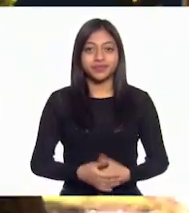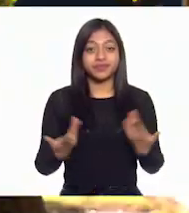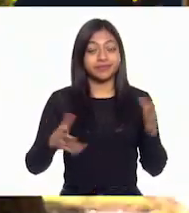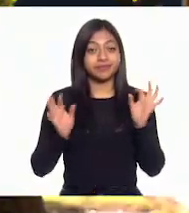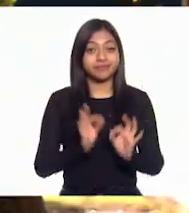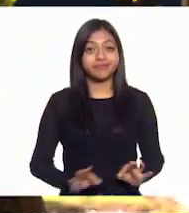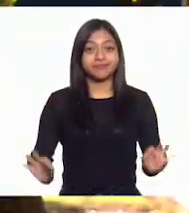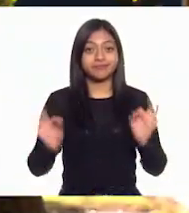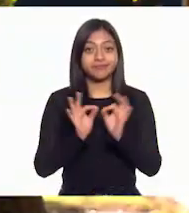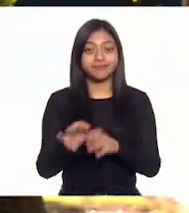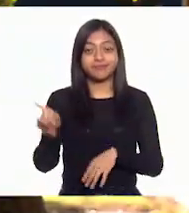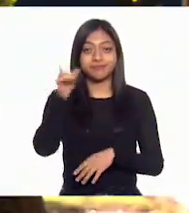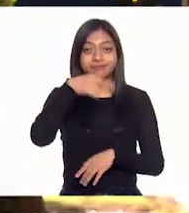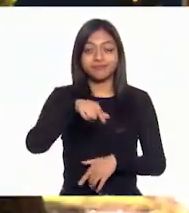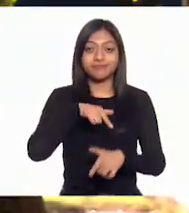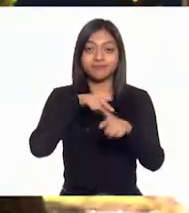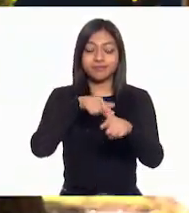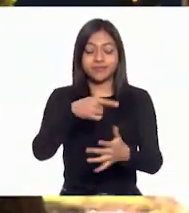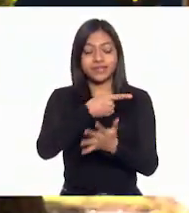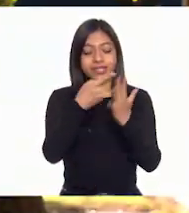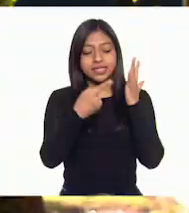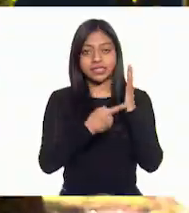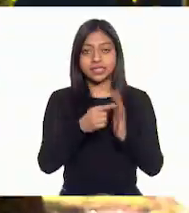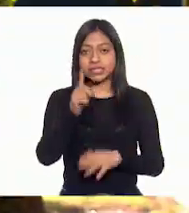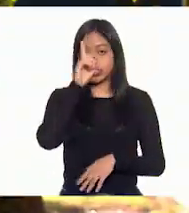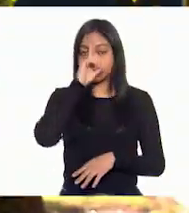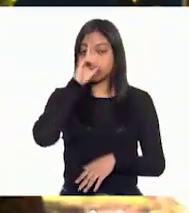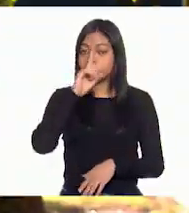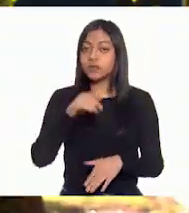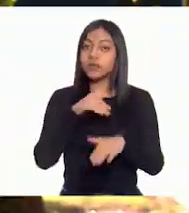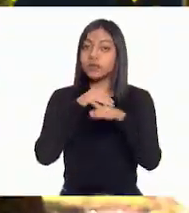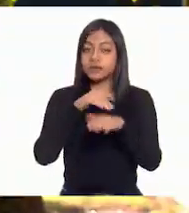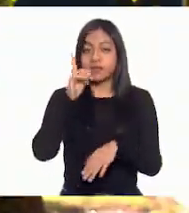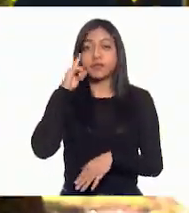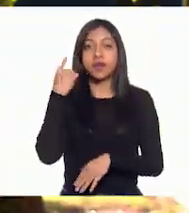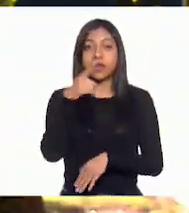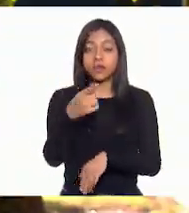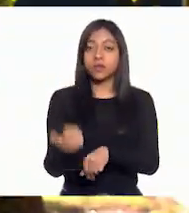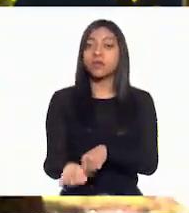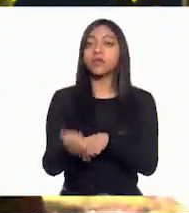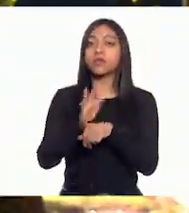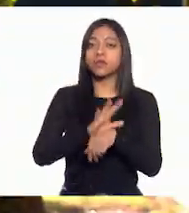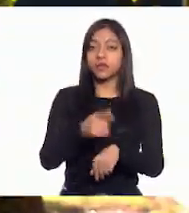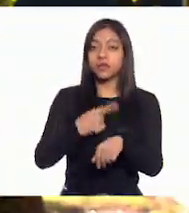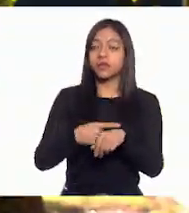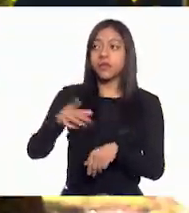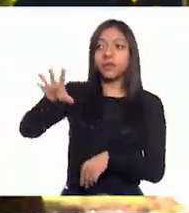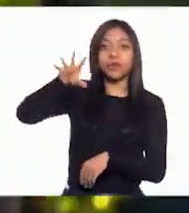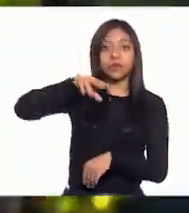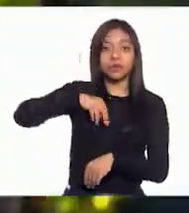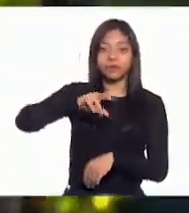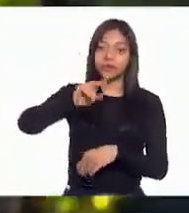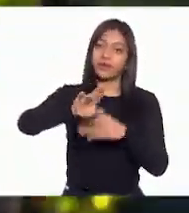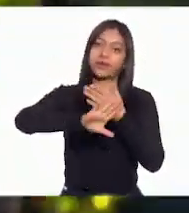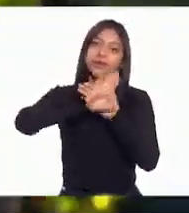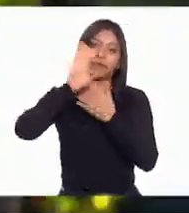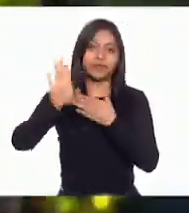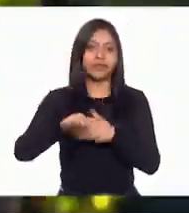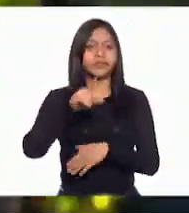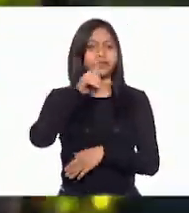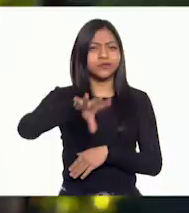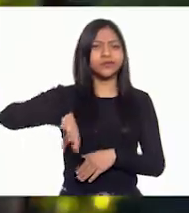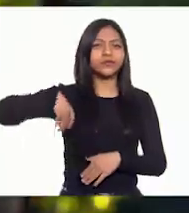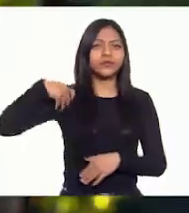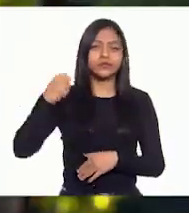Es muy importante continuar con las recomendaciones para evitar contagios de COVID. Trata de